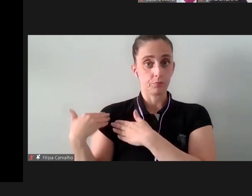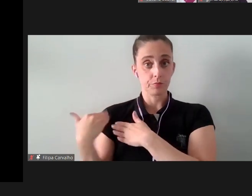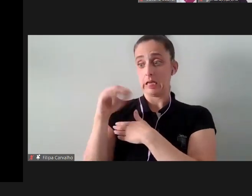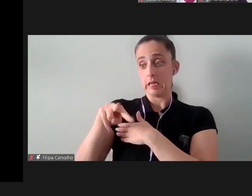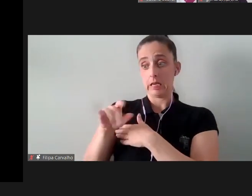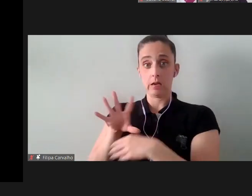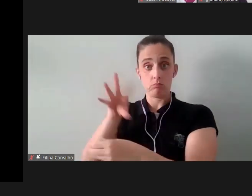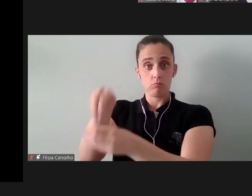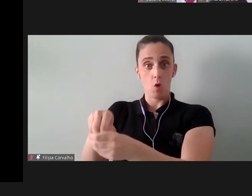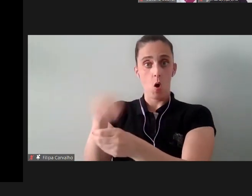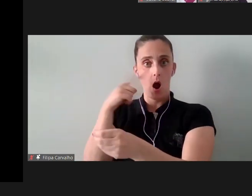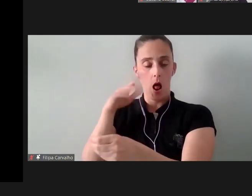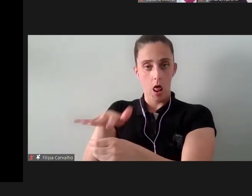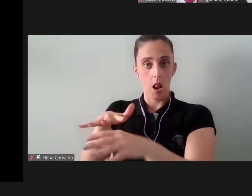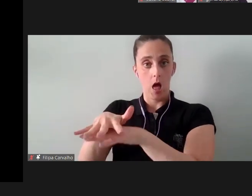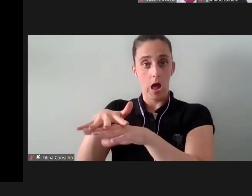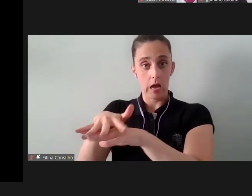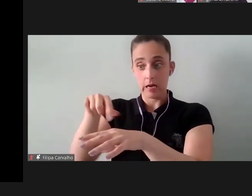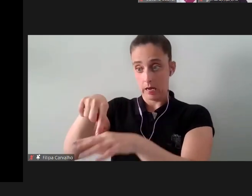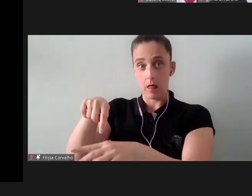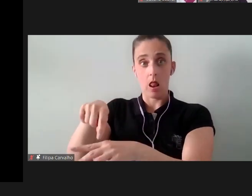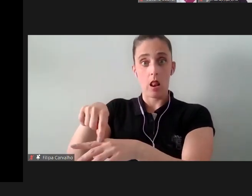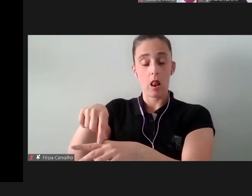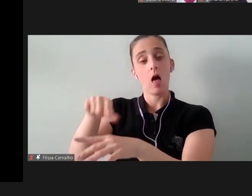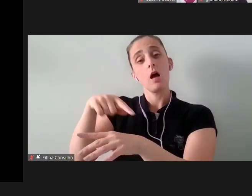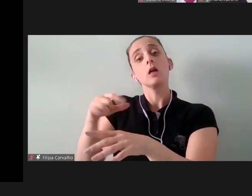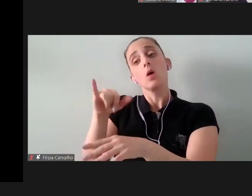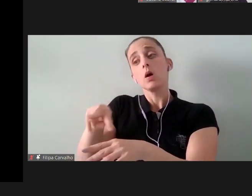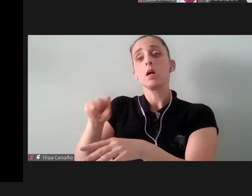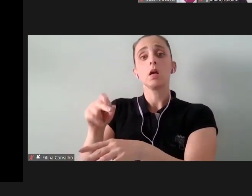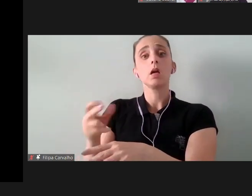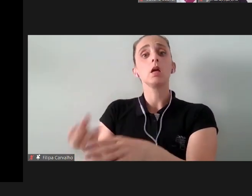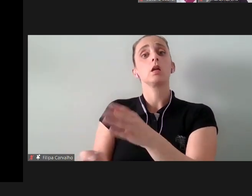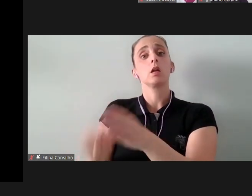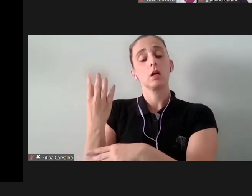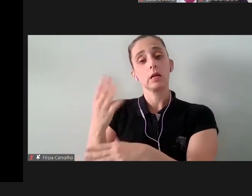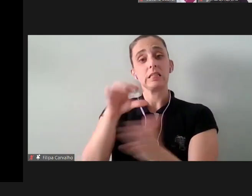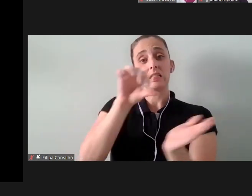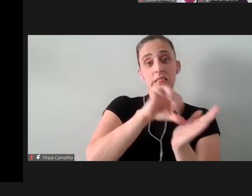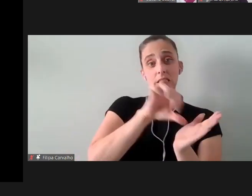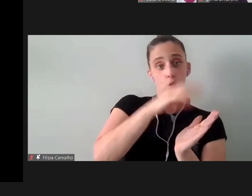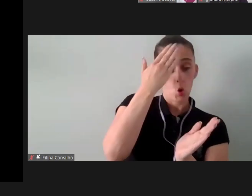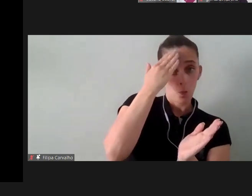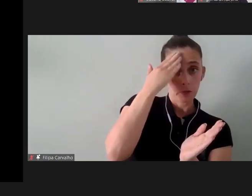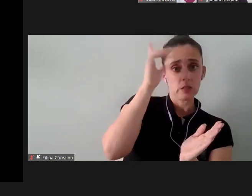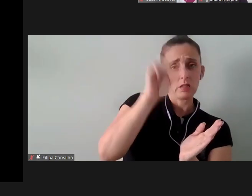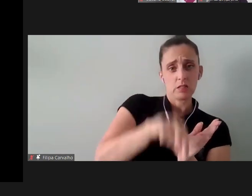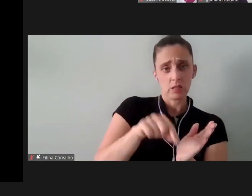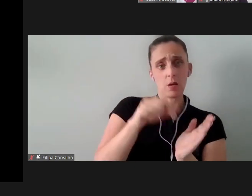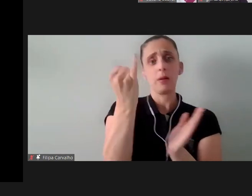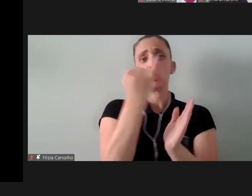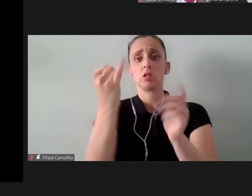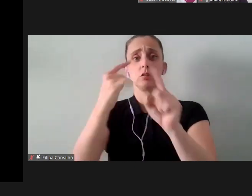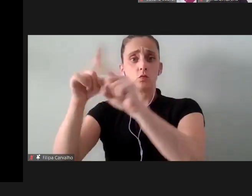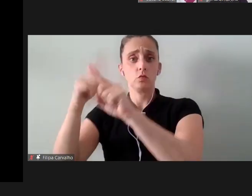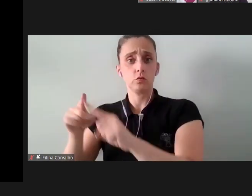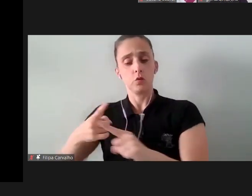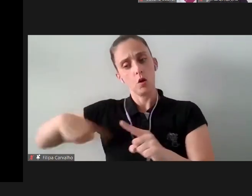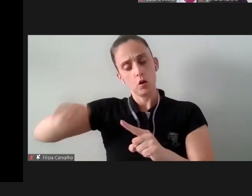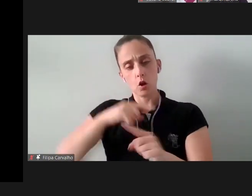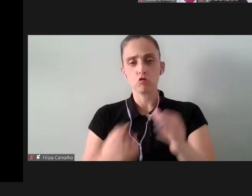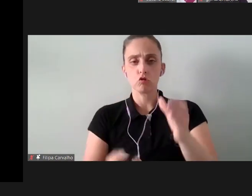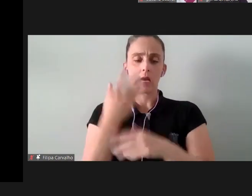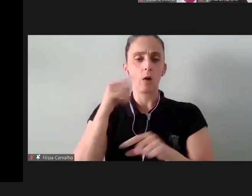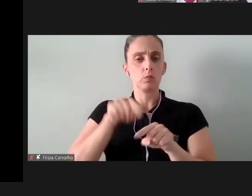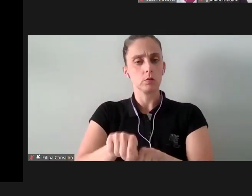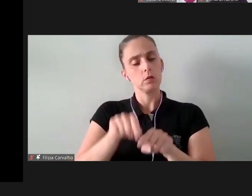rede, construiu com o Centro de Competências e com as várias entidades que compõem a rede esta oferta formativa. E aqui